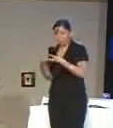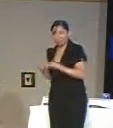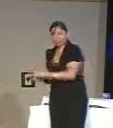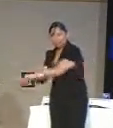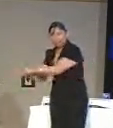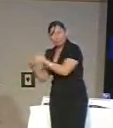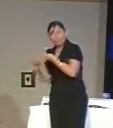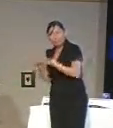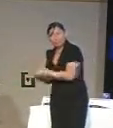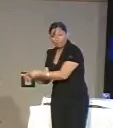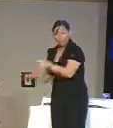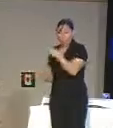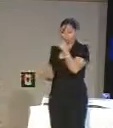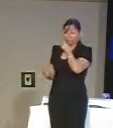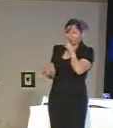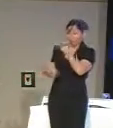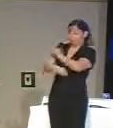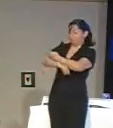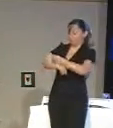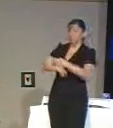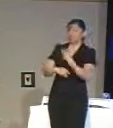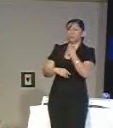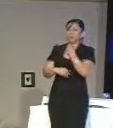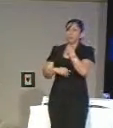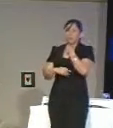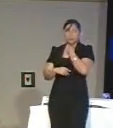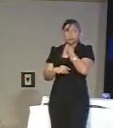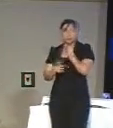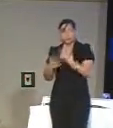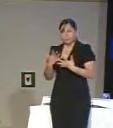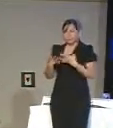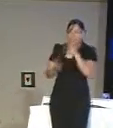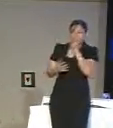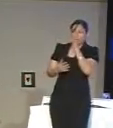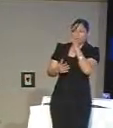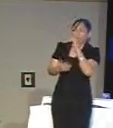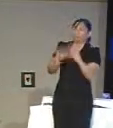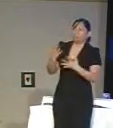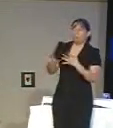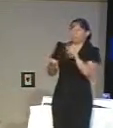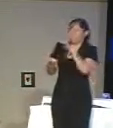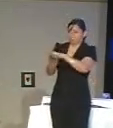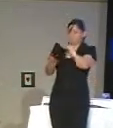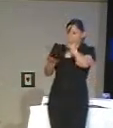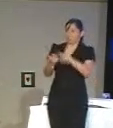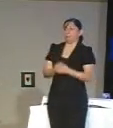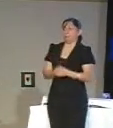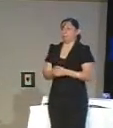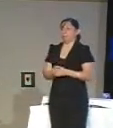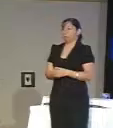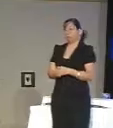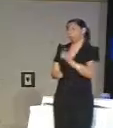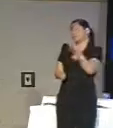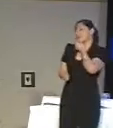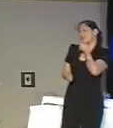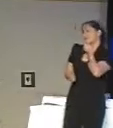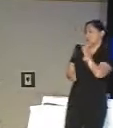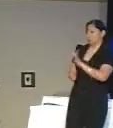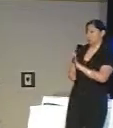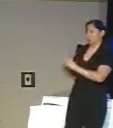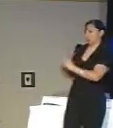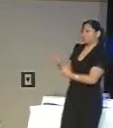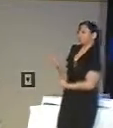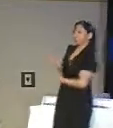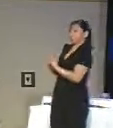un análisis de costos económicos, pensamos en cuánto me cuesta comprar pañales, por ejemplo,